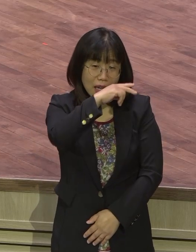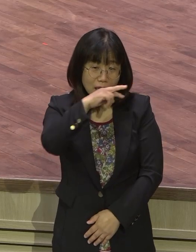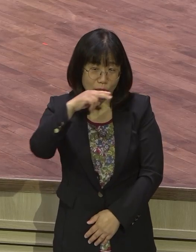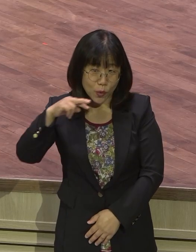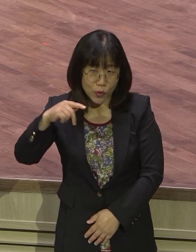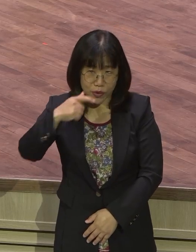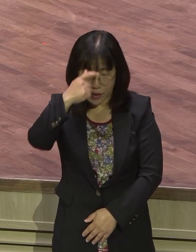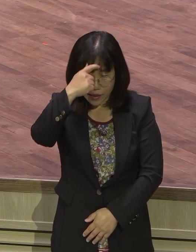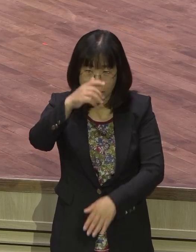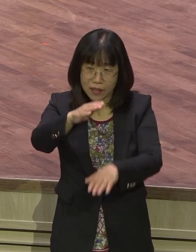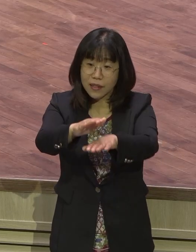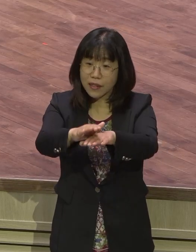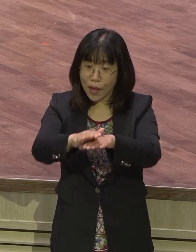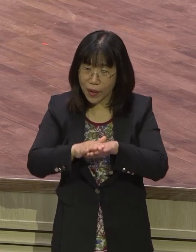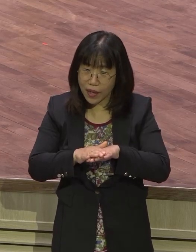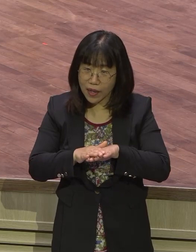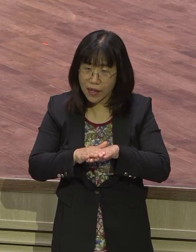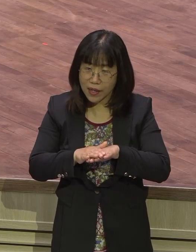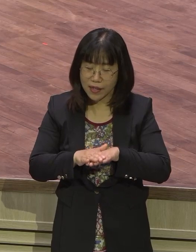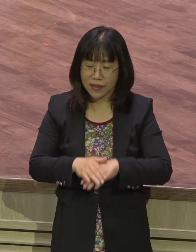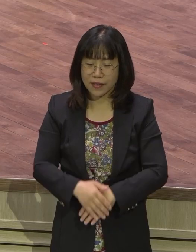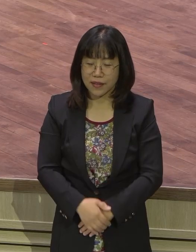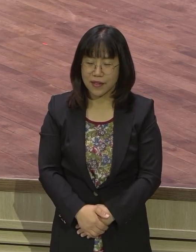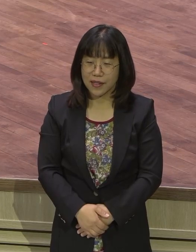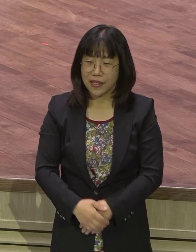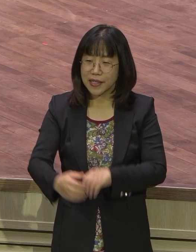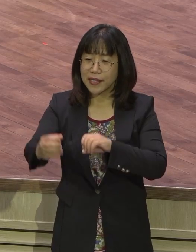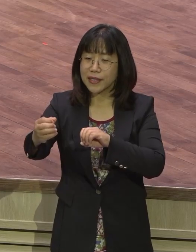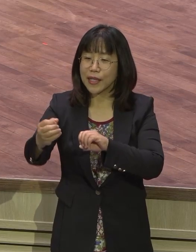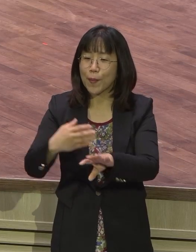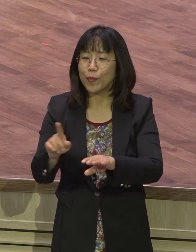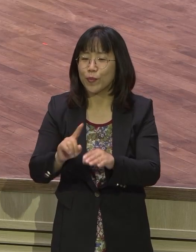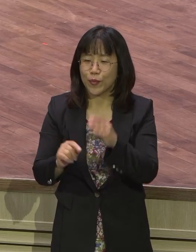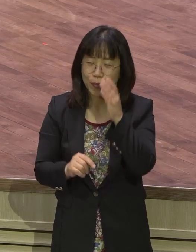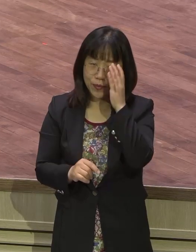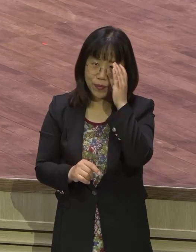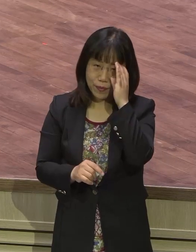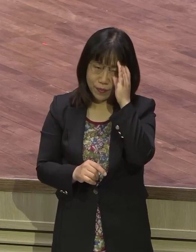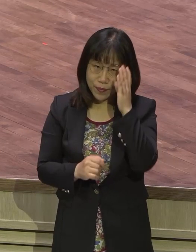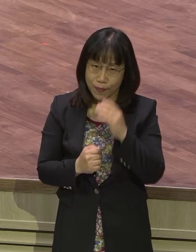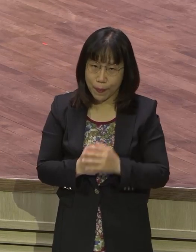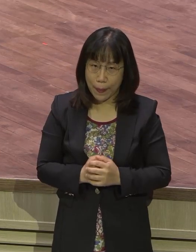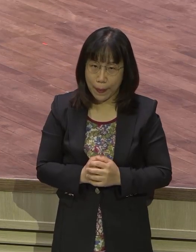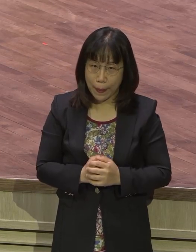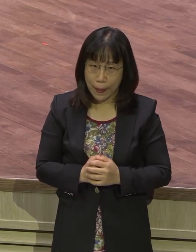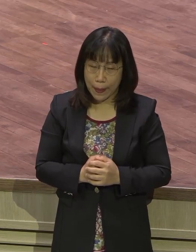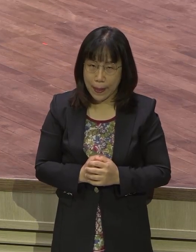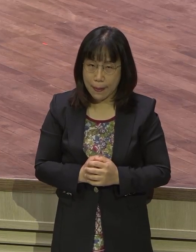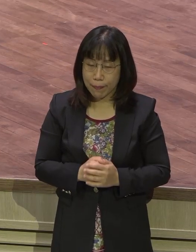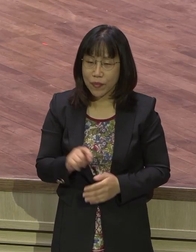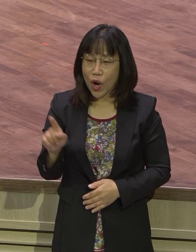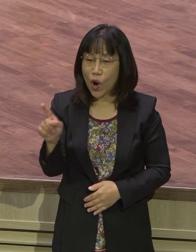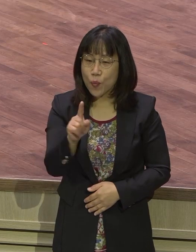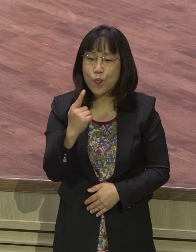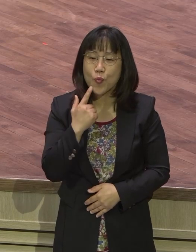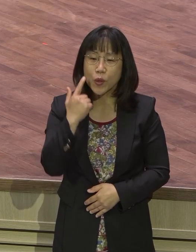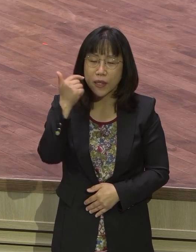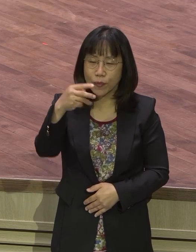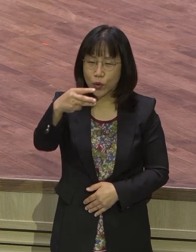예배가 주는 이 답이 뭐냐 AW 토전 목사님은